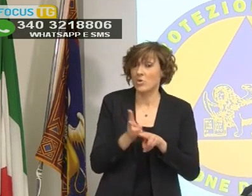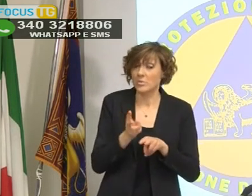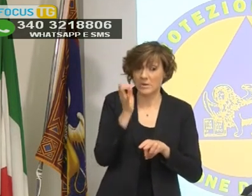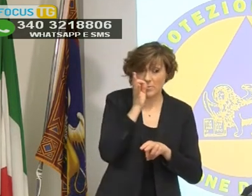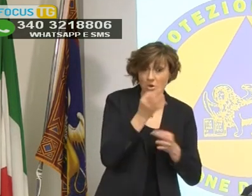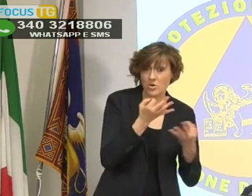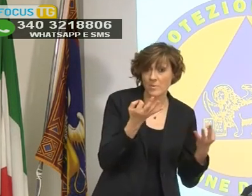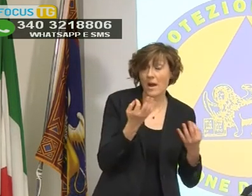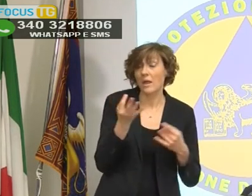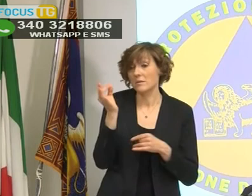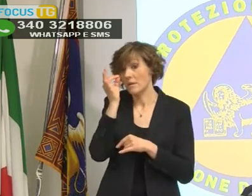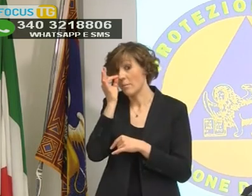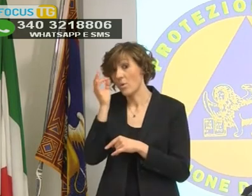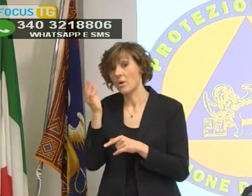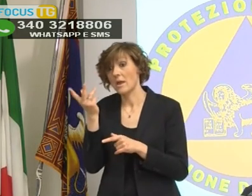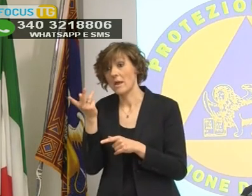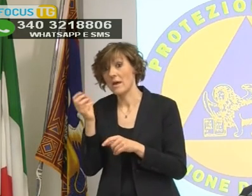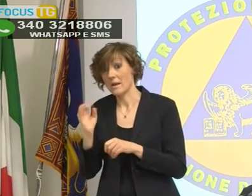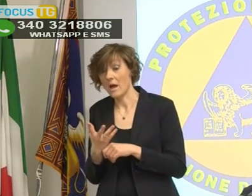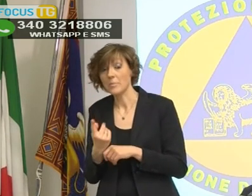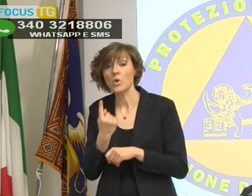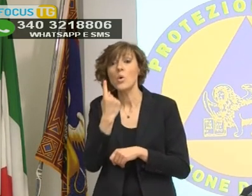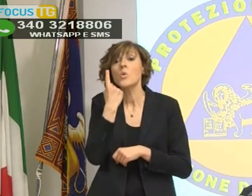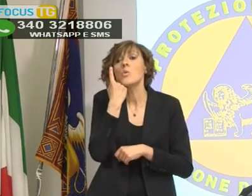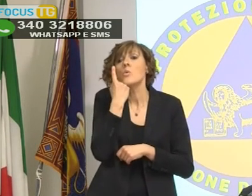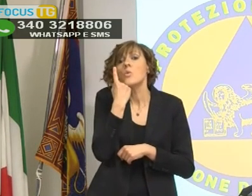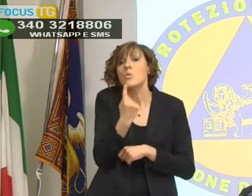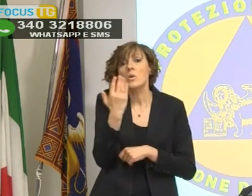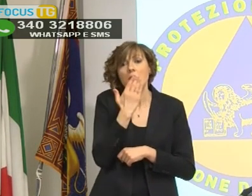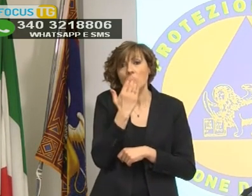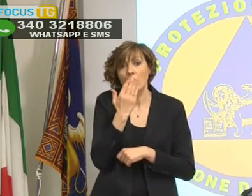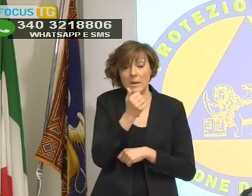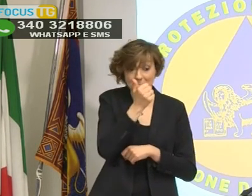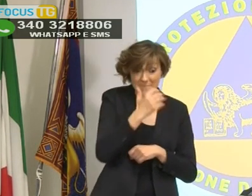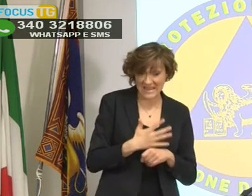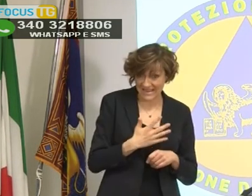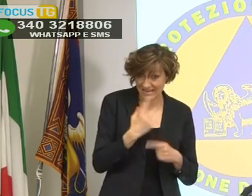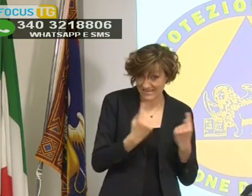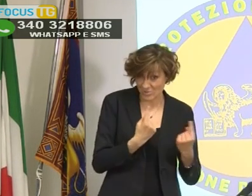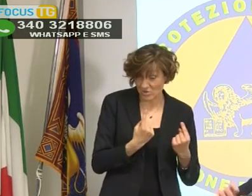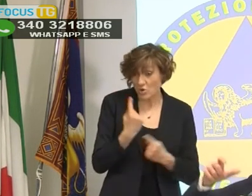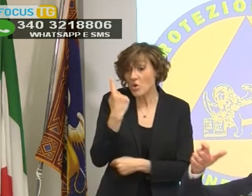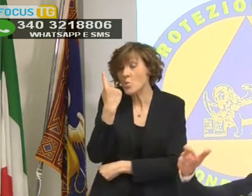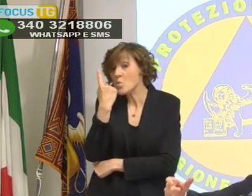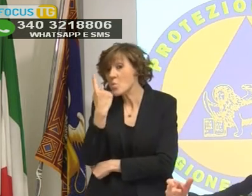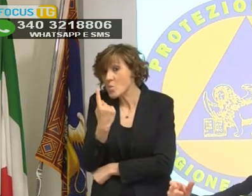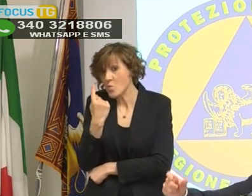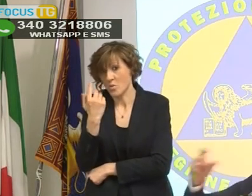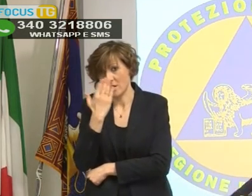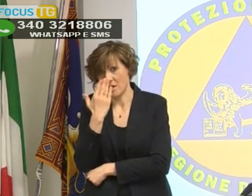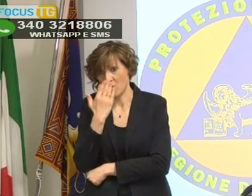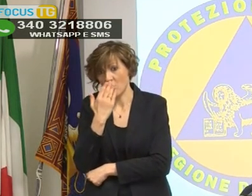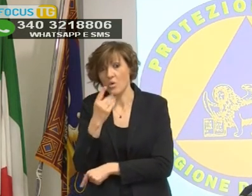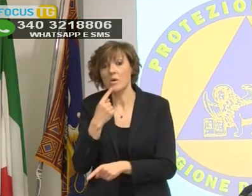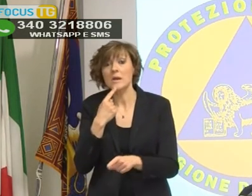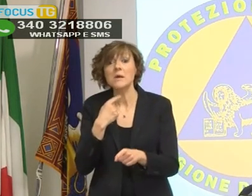rapido. L'errore è stato su 1000 uno che ha dato un falso positivo, non falso negativo, ci ha detto che una persona era positiva ma